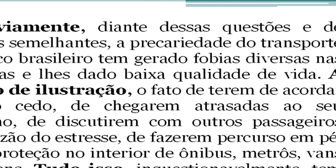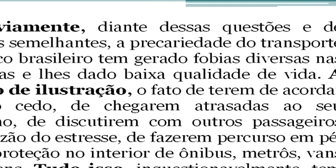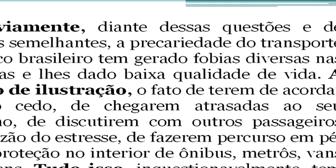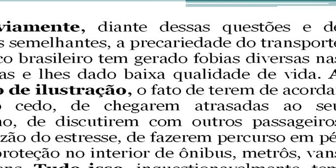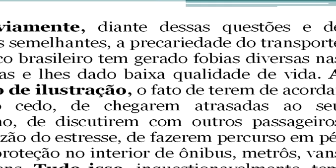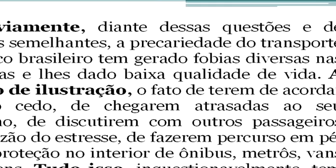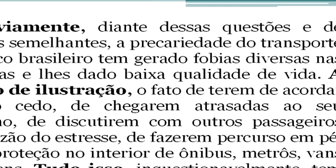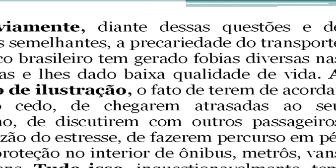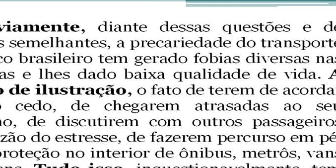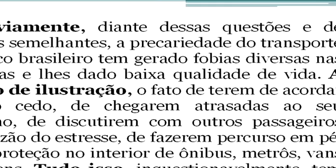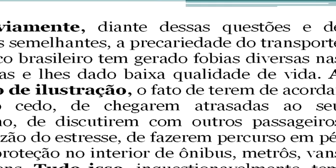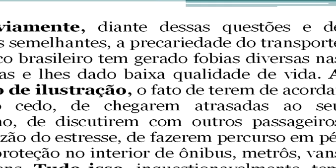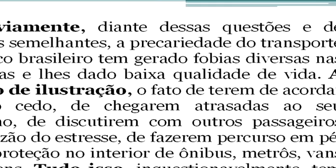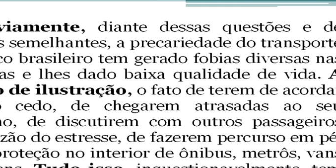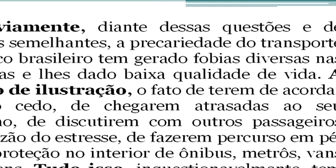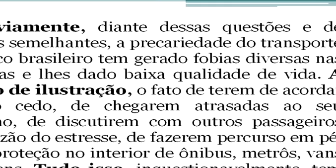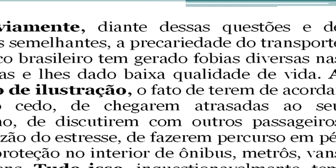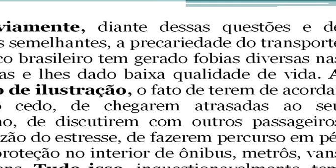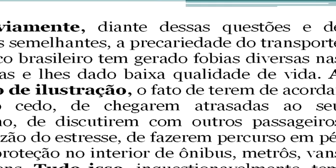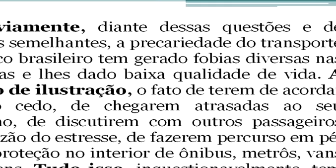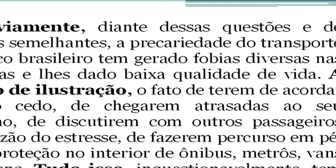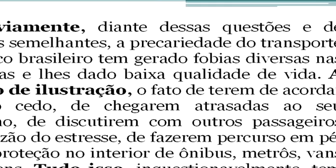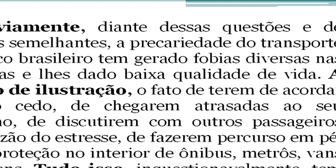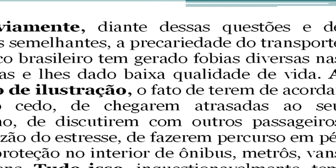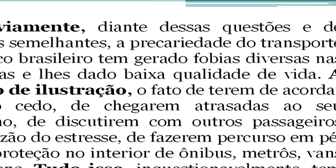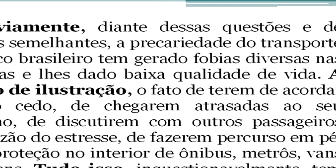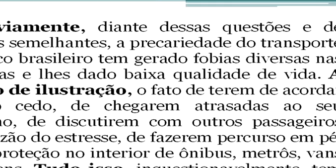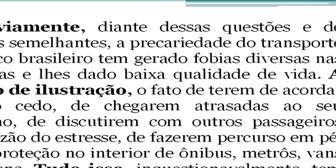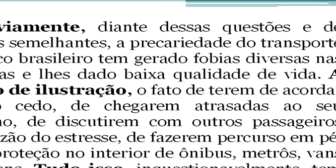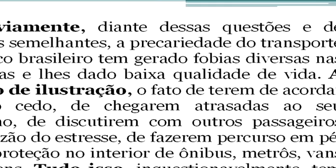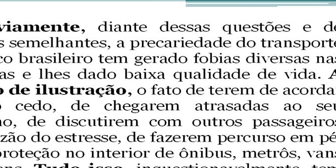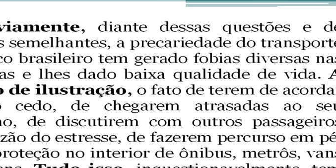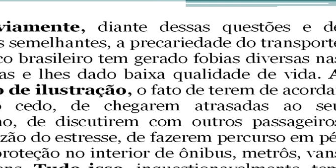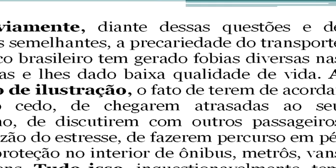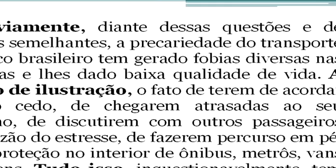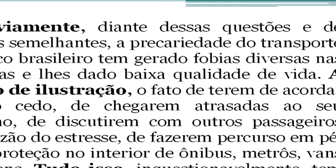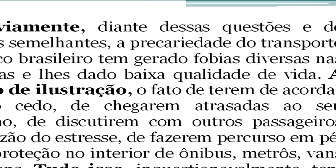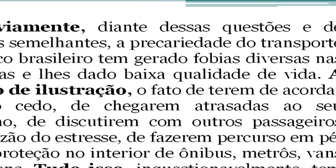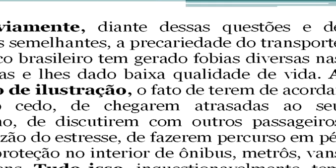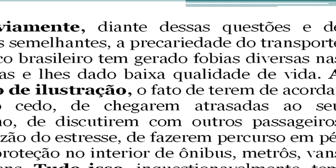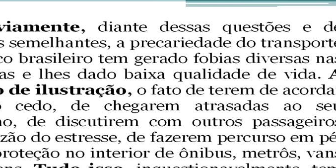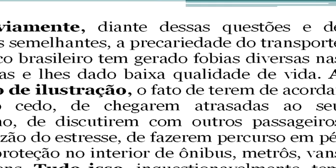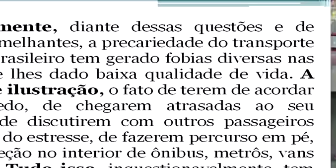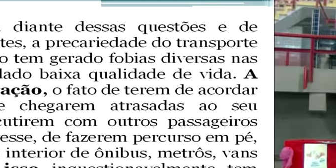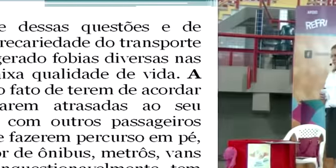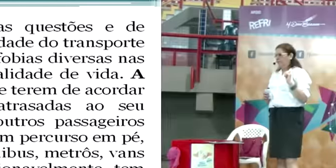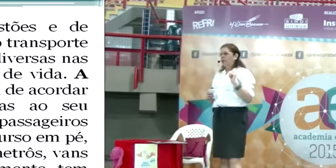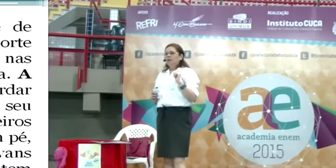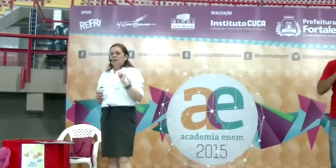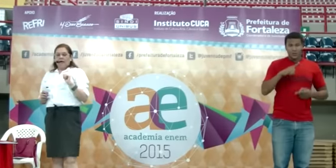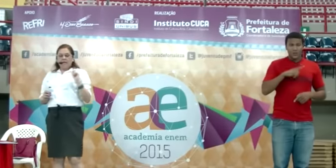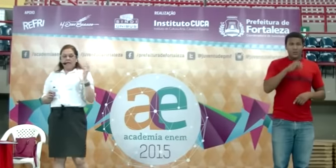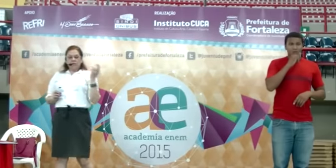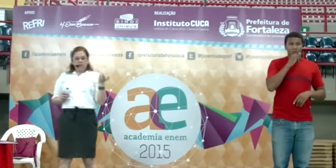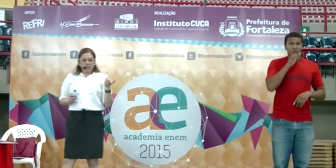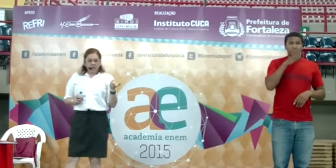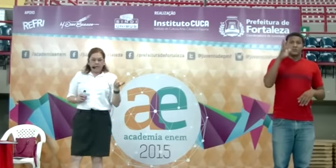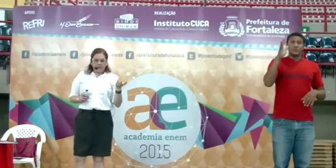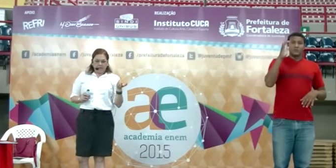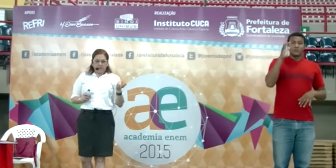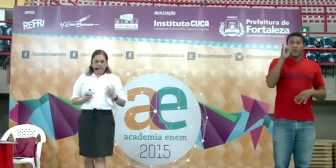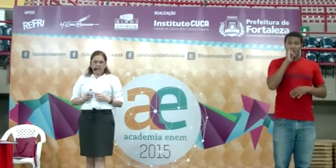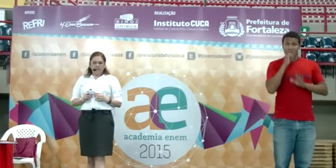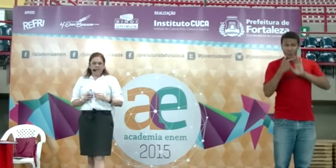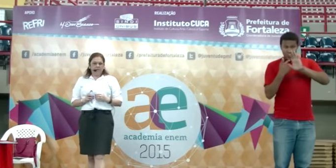exemplificação e indagação. No segundo parágrafo do desenvolvimento eu usei exemplificação e enumeração. Aí eu